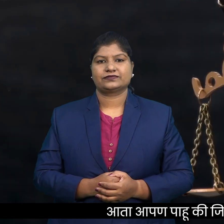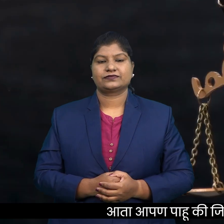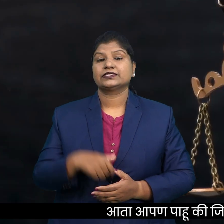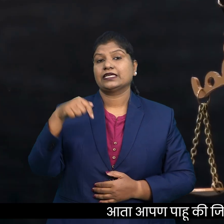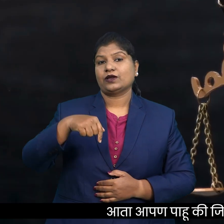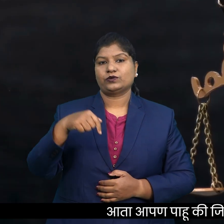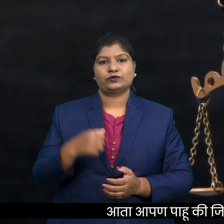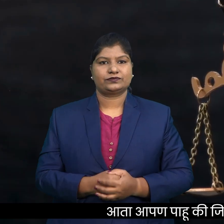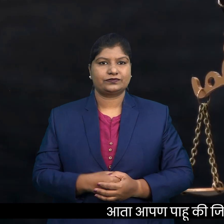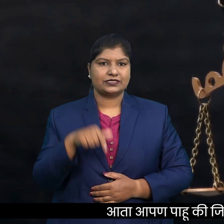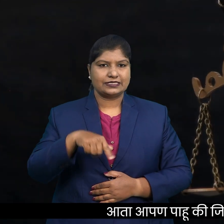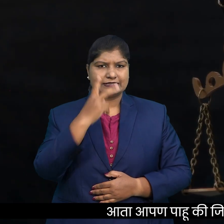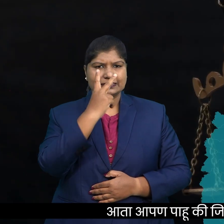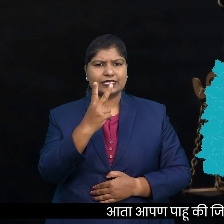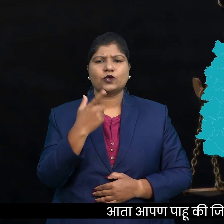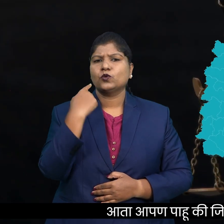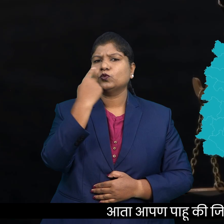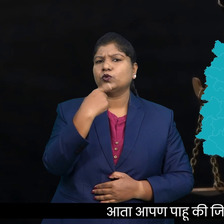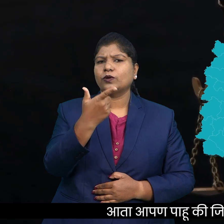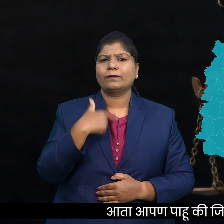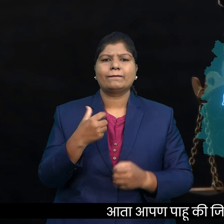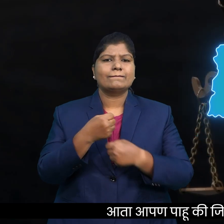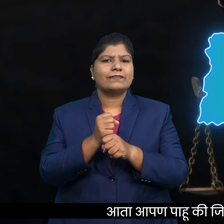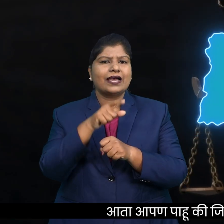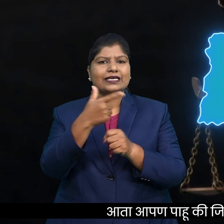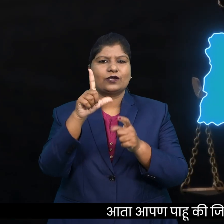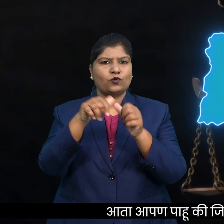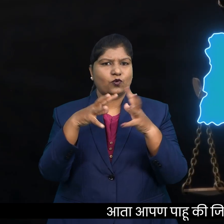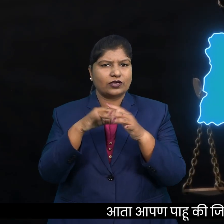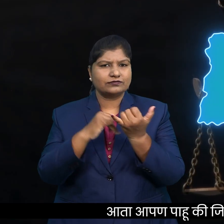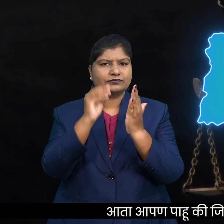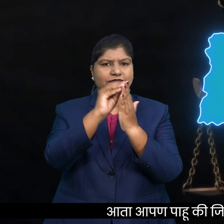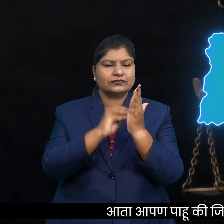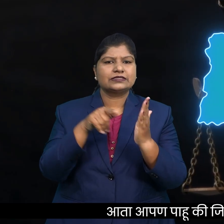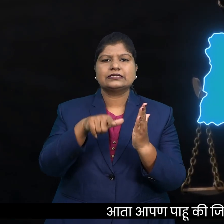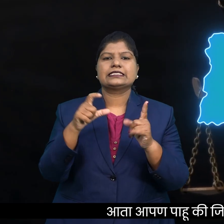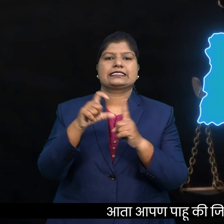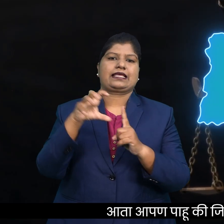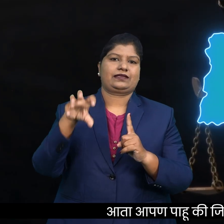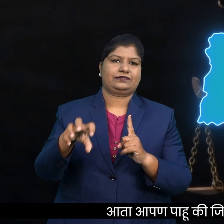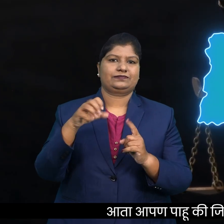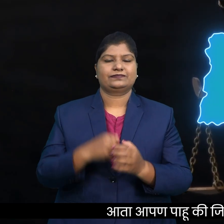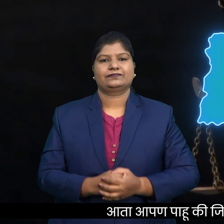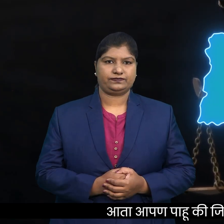आता आपण पाहू की जिल्ह्यात कायदे कोण बनवतात.